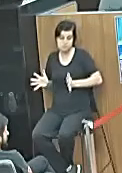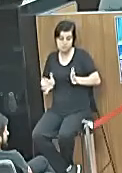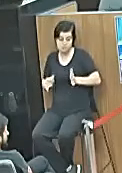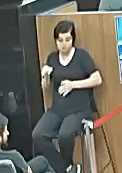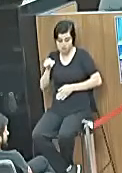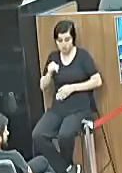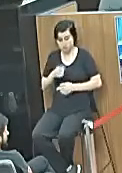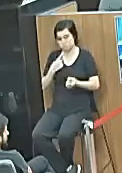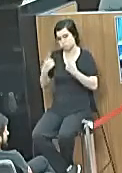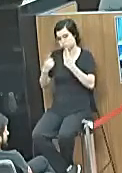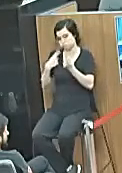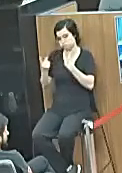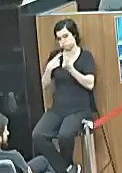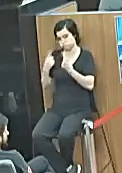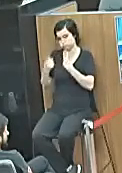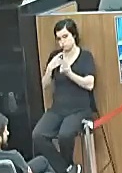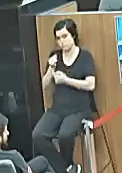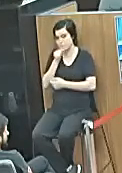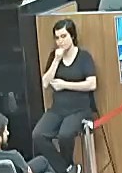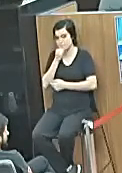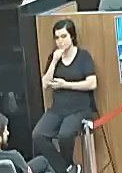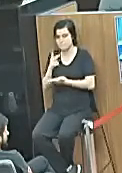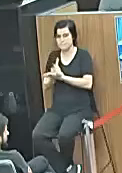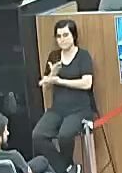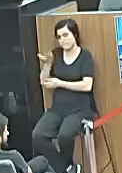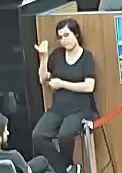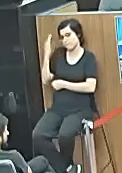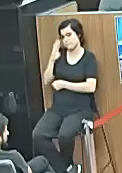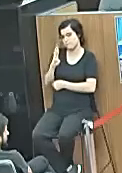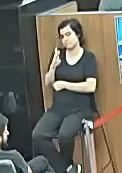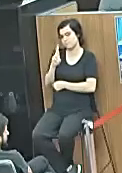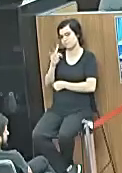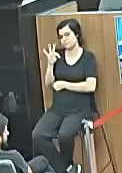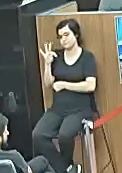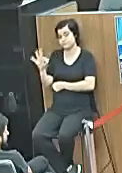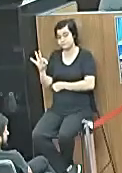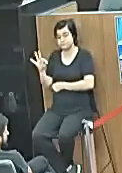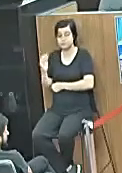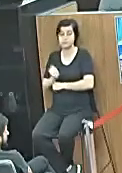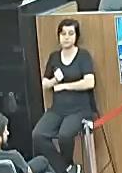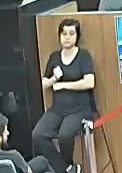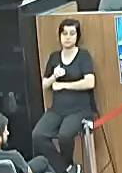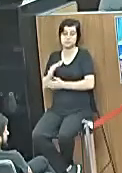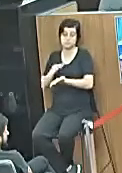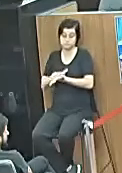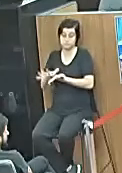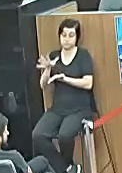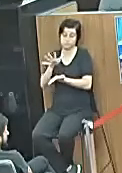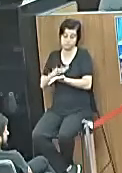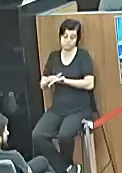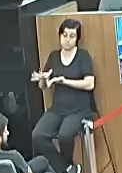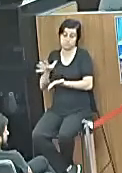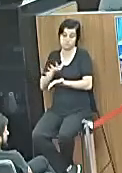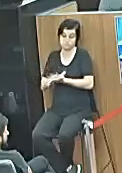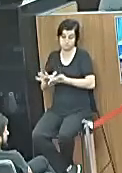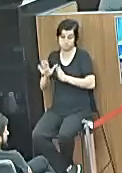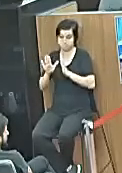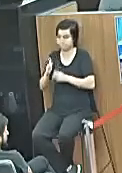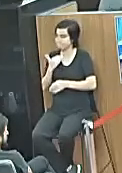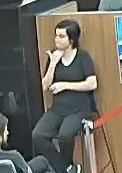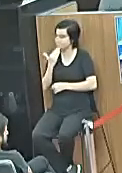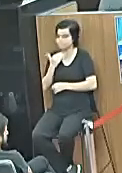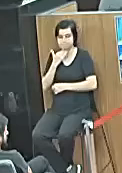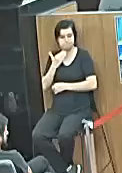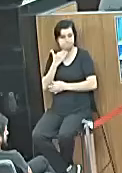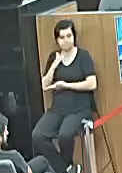trânsito como ocorreu no na época do brt todos vocês lembram quando tinha que custou para fazer aquela obra não resolveu nenhum